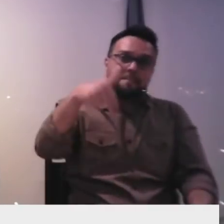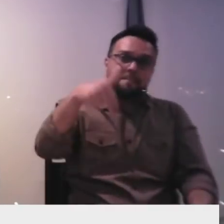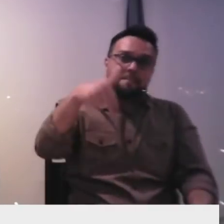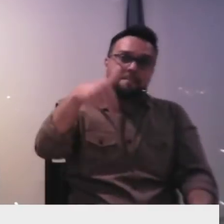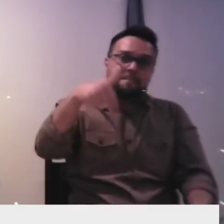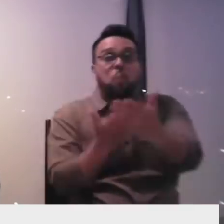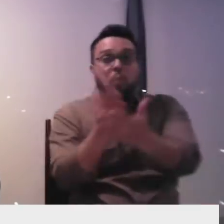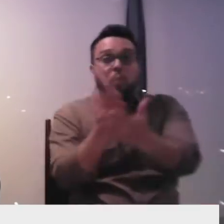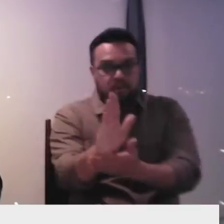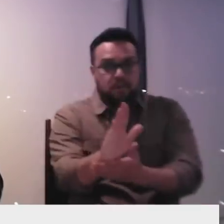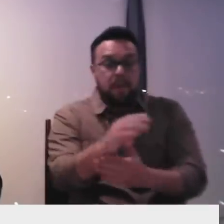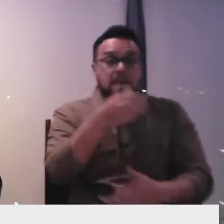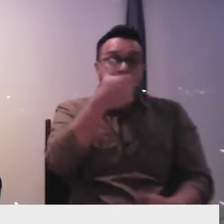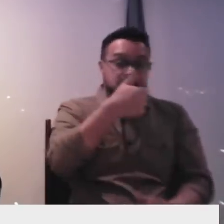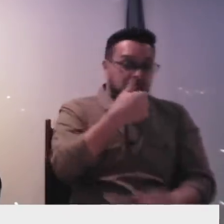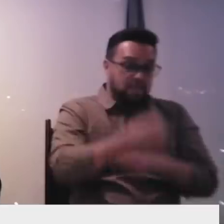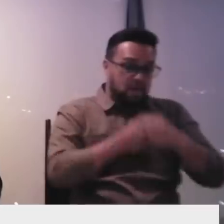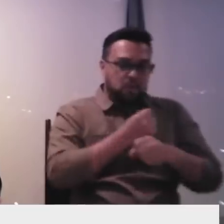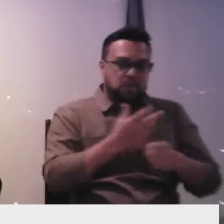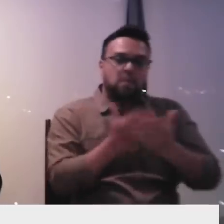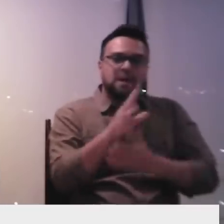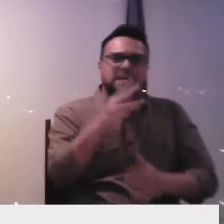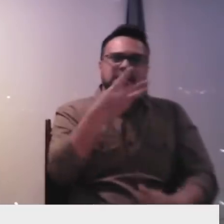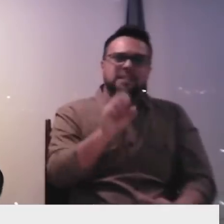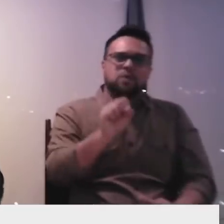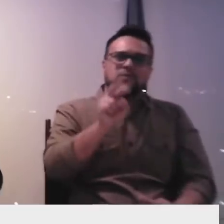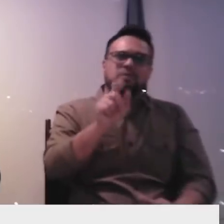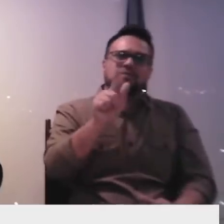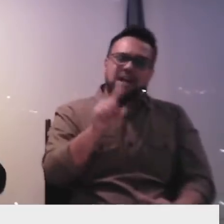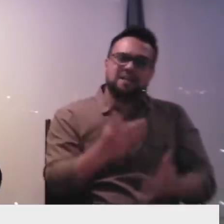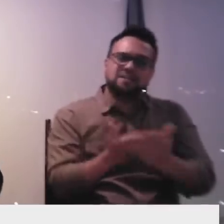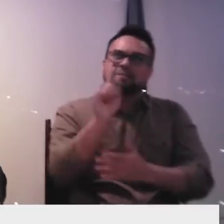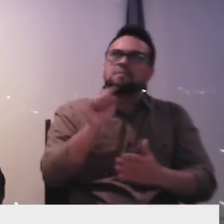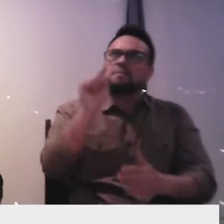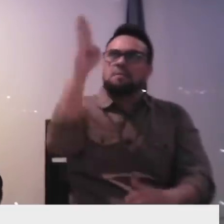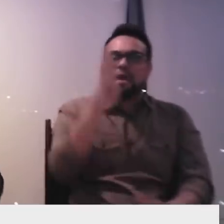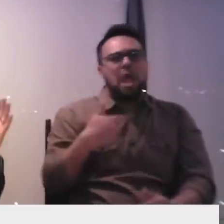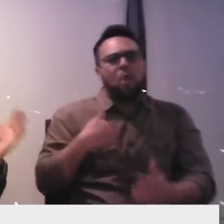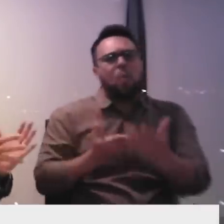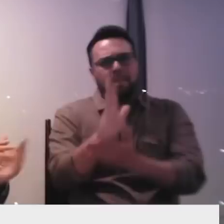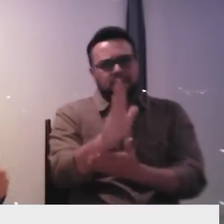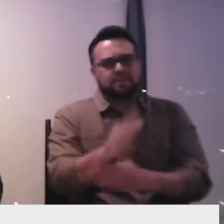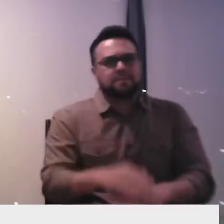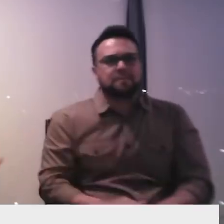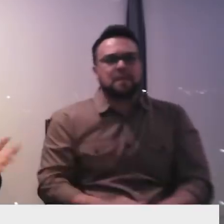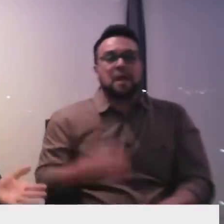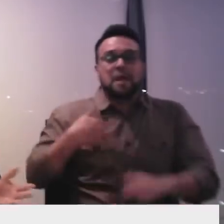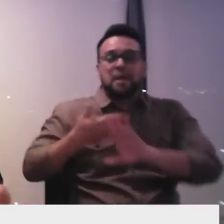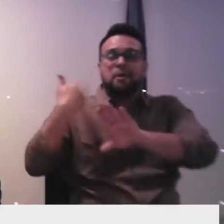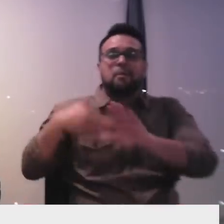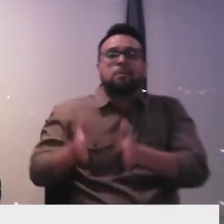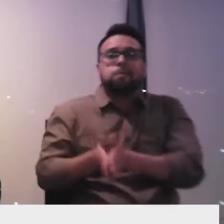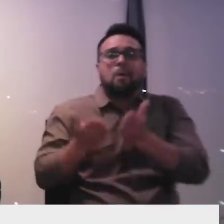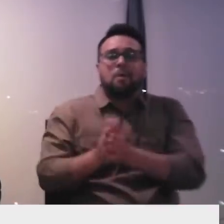fui aprovado no final do primeiro ano para o concurso para a academia. 38 vagas no Brasil todo fui aprovado. E vim lá do Vado Ribeira, região pobre de